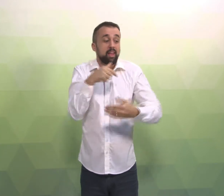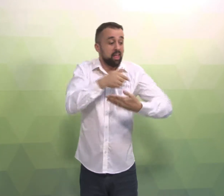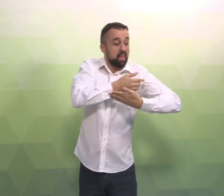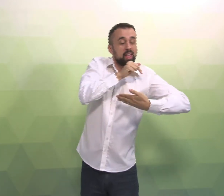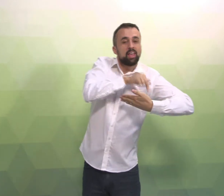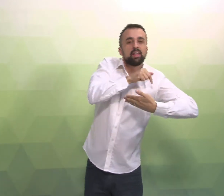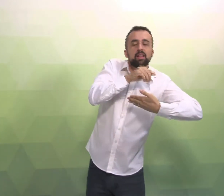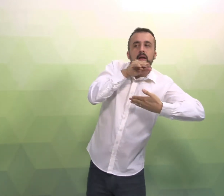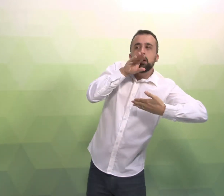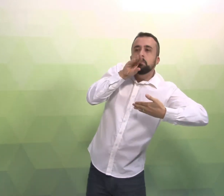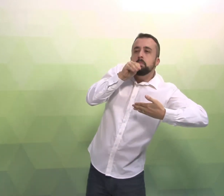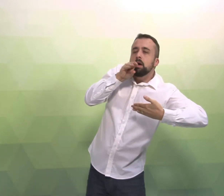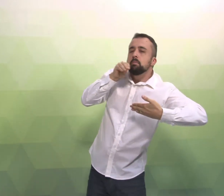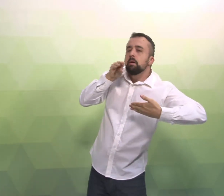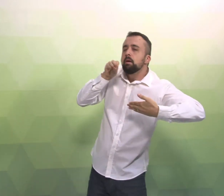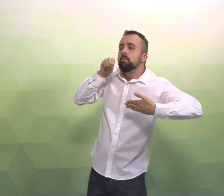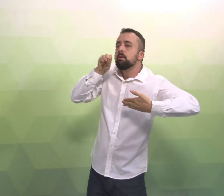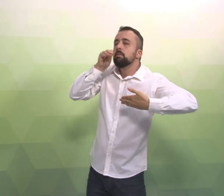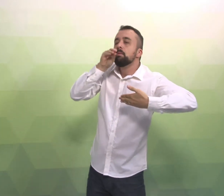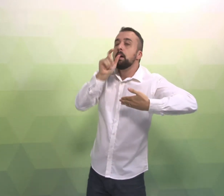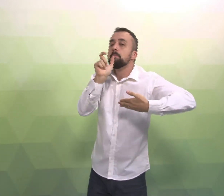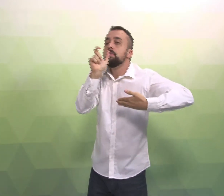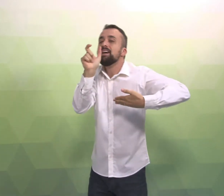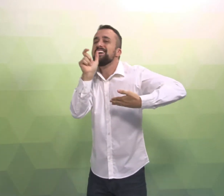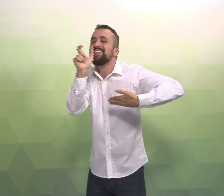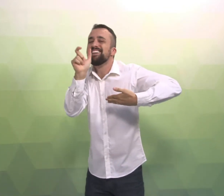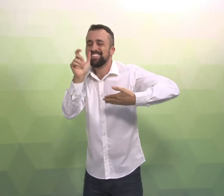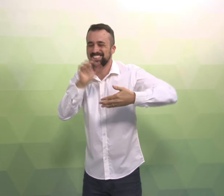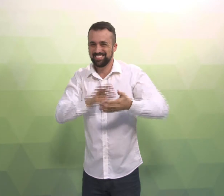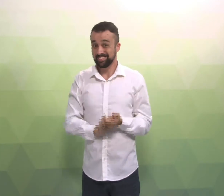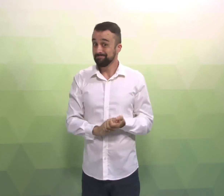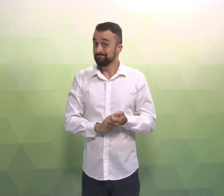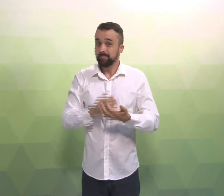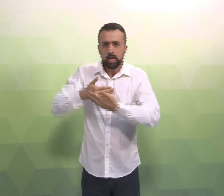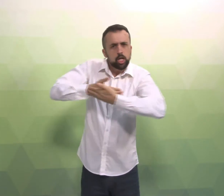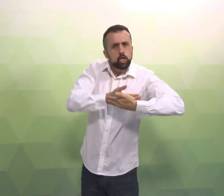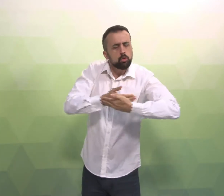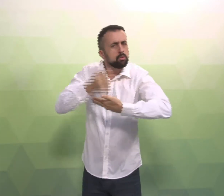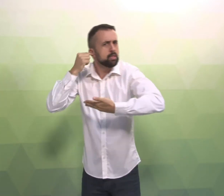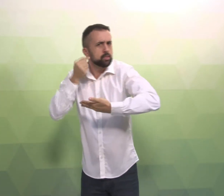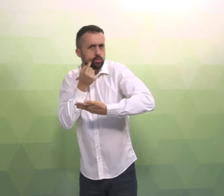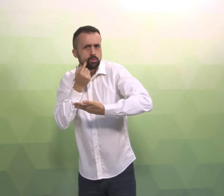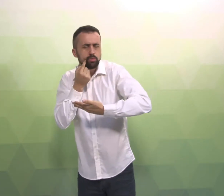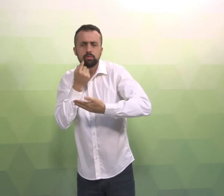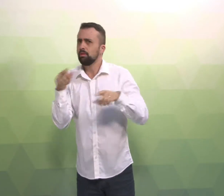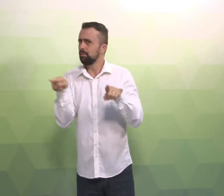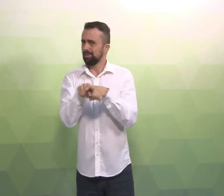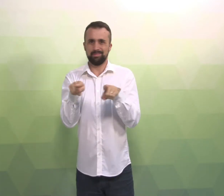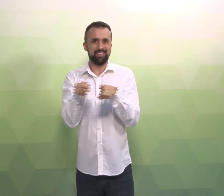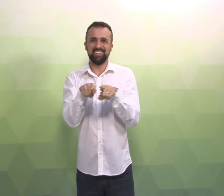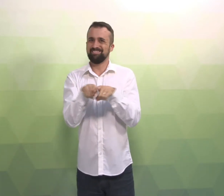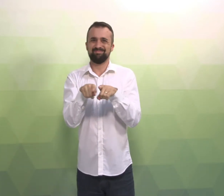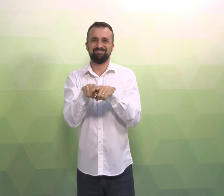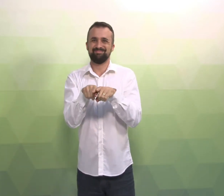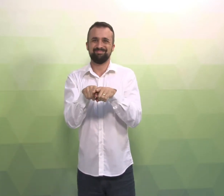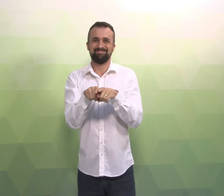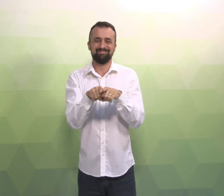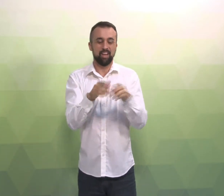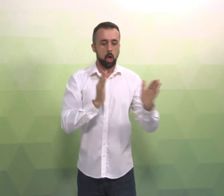idade, já está a falar as primeiras palavras. E os bebês surdos? Da mesma